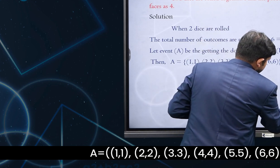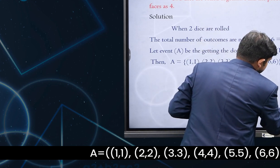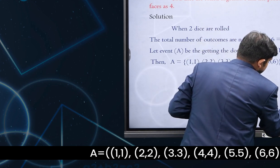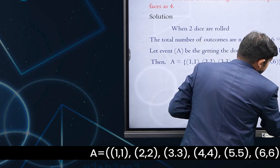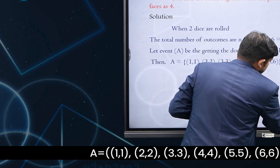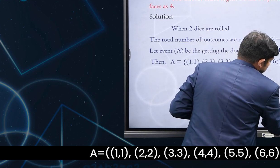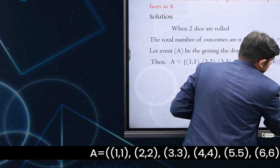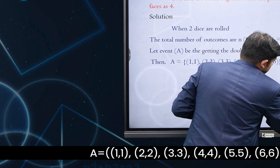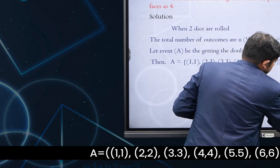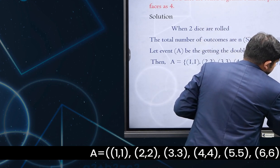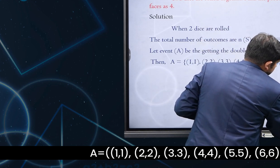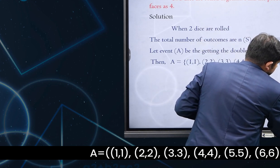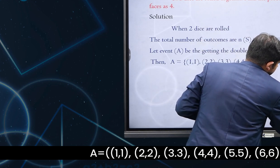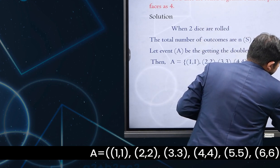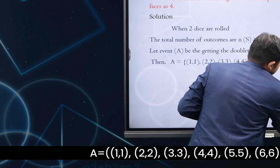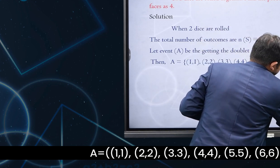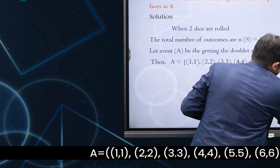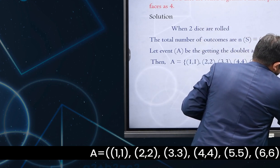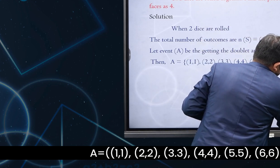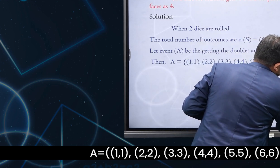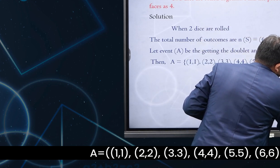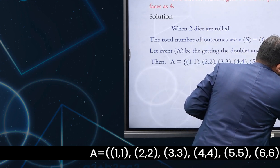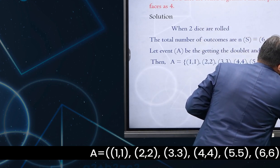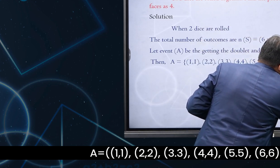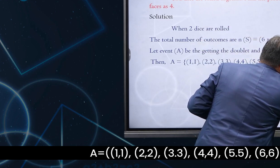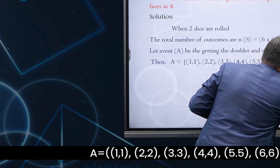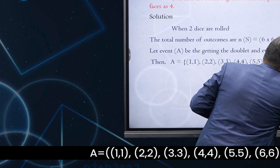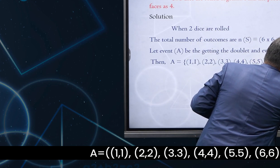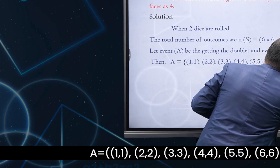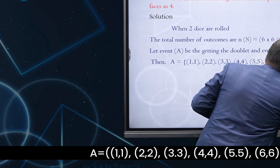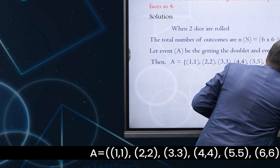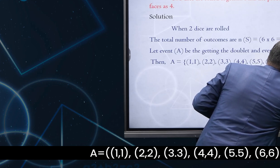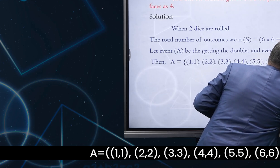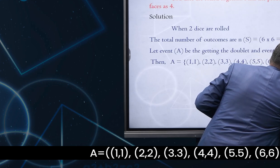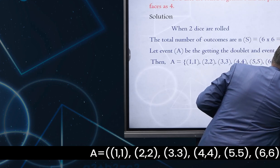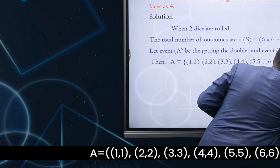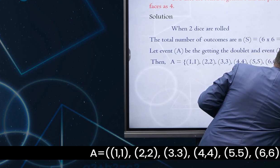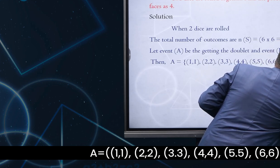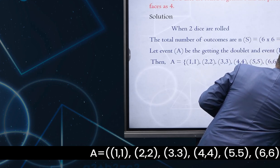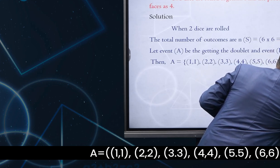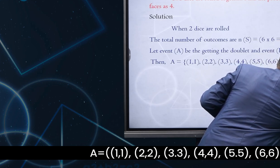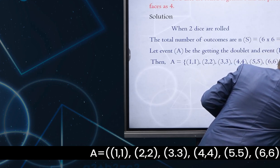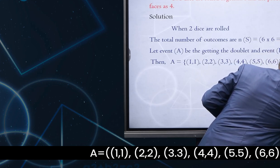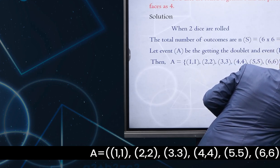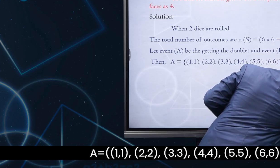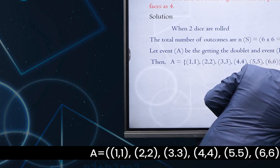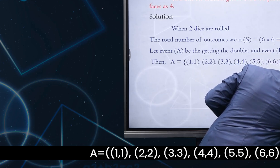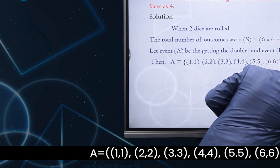बंद, तिसऱ्या कंसामध्ये 3, चौथ्या कंसामध्ये 4, पाचव्या कंसामध्ये